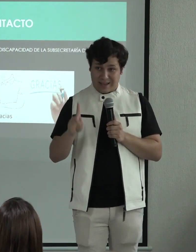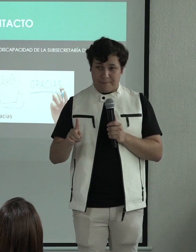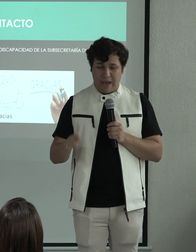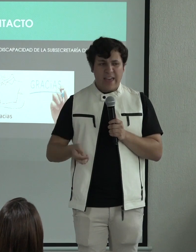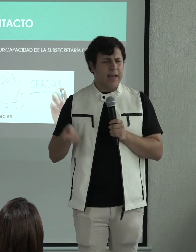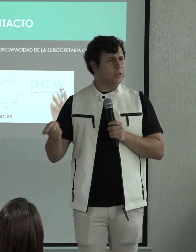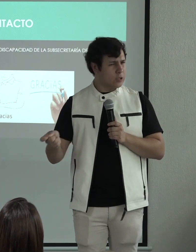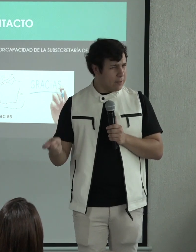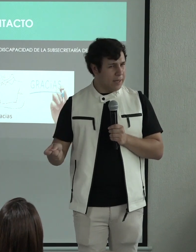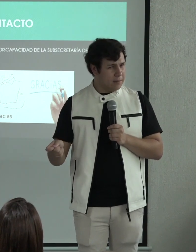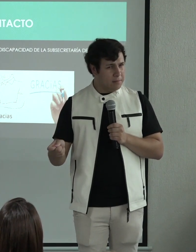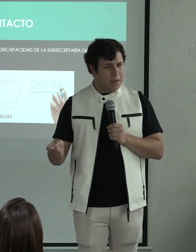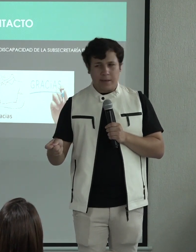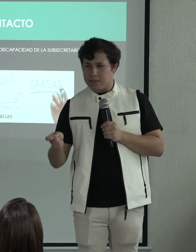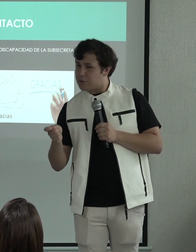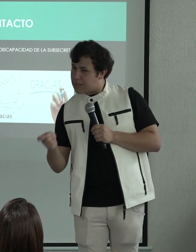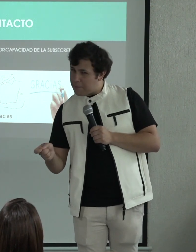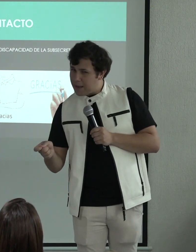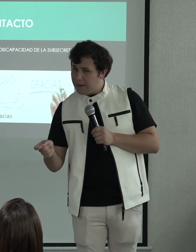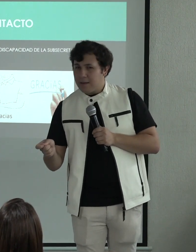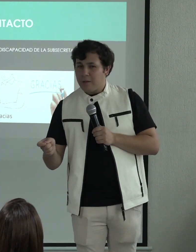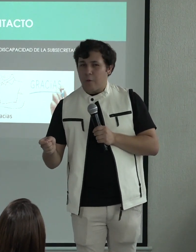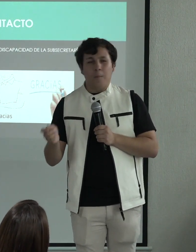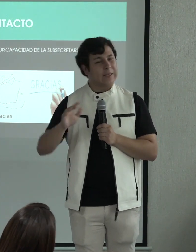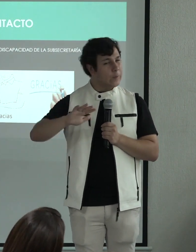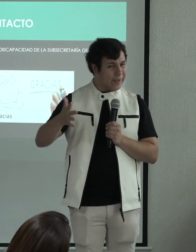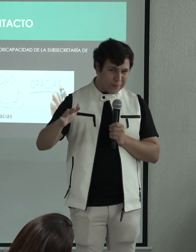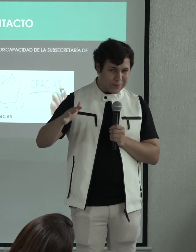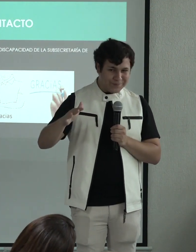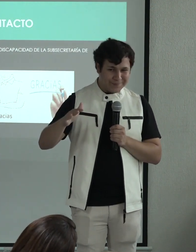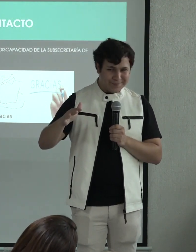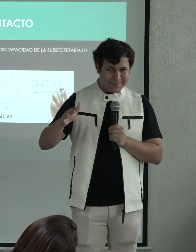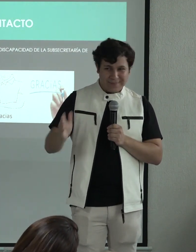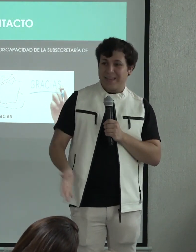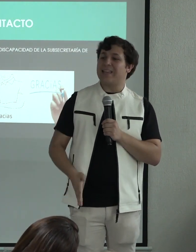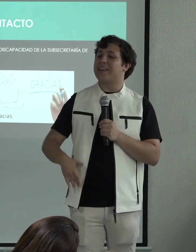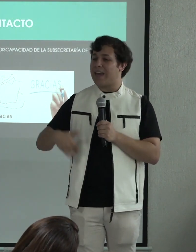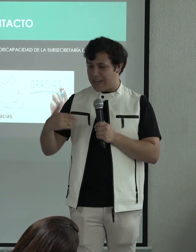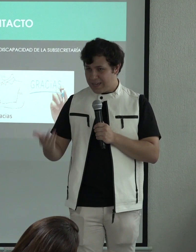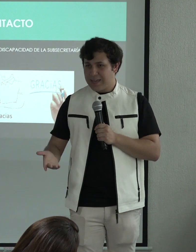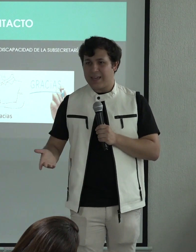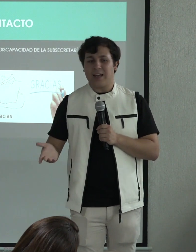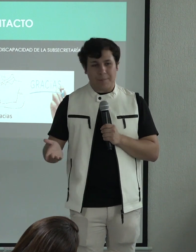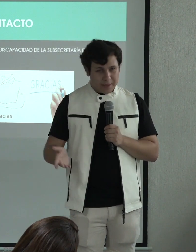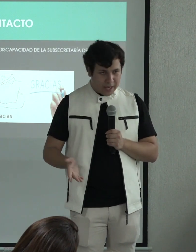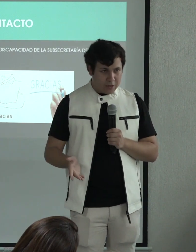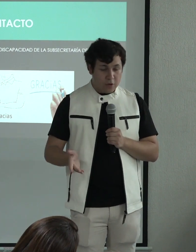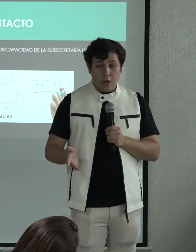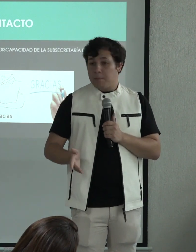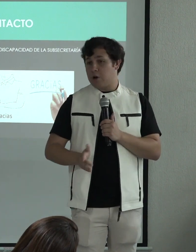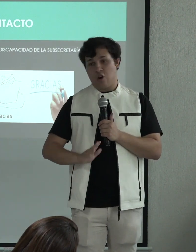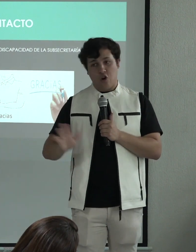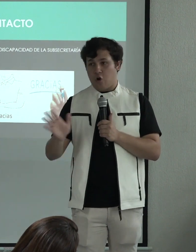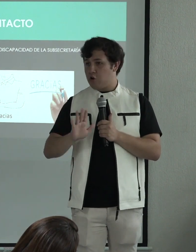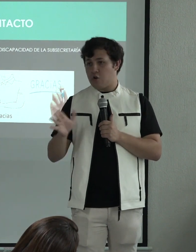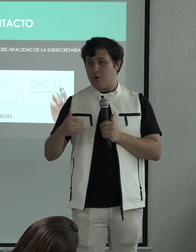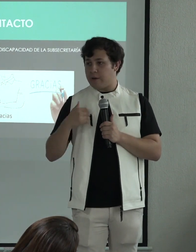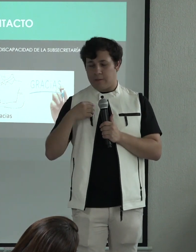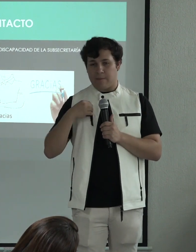sepa, ¿esto está bien? ¿Esto está mal? O más o menos. Y ya de ahí ir aprendiendo. Pero no yo meterme